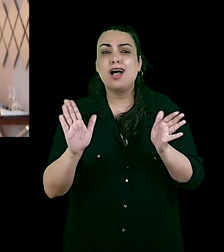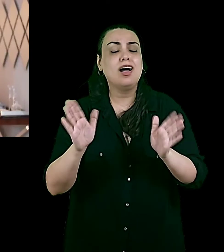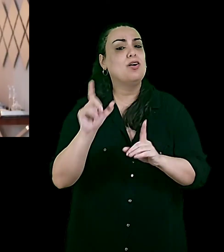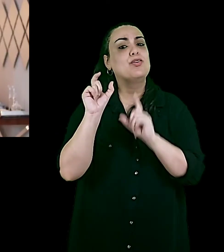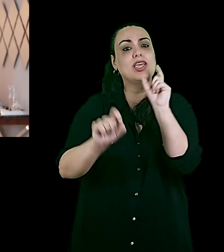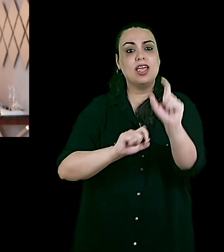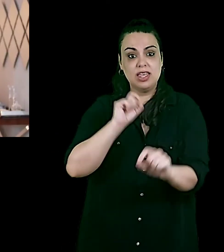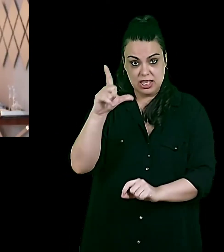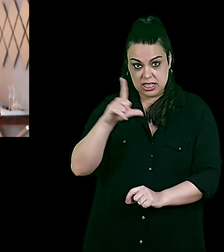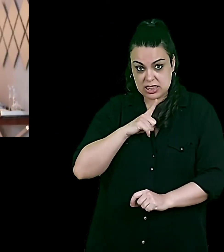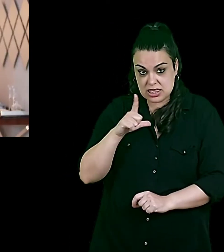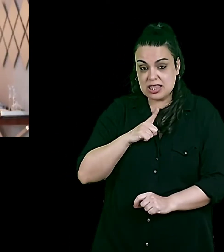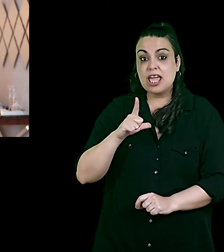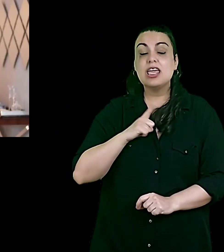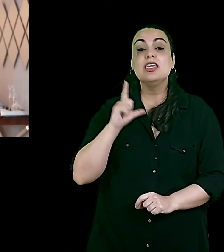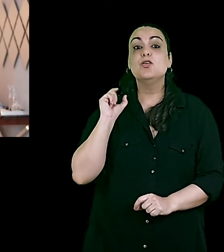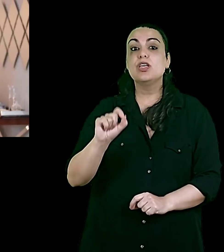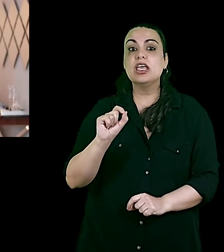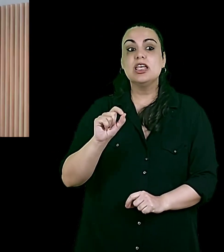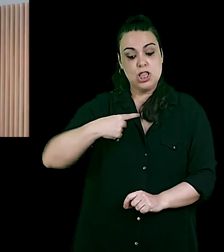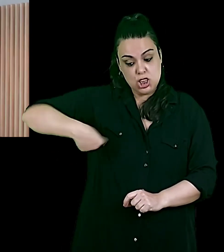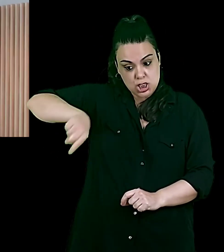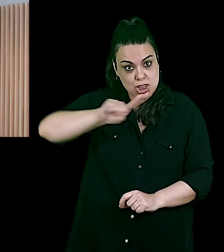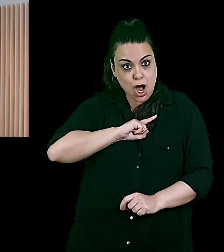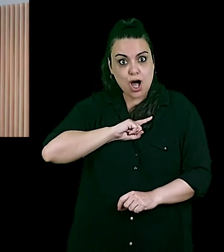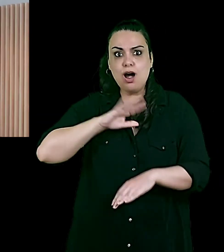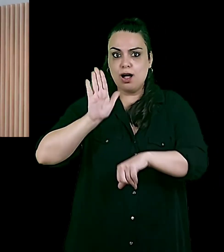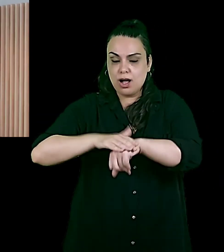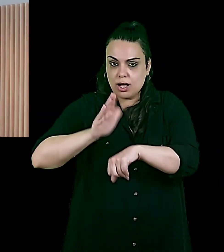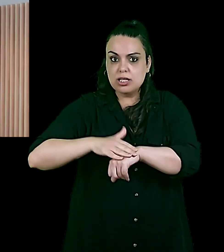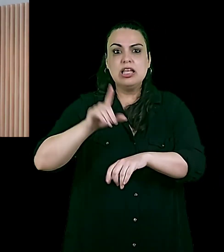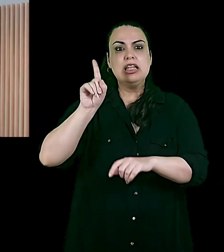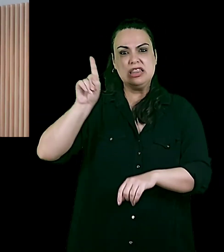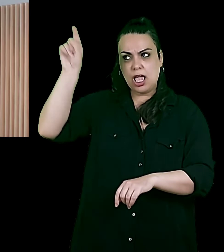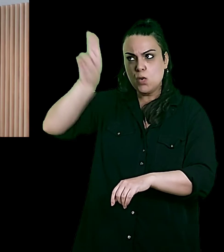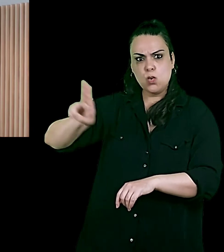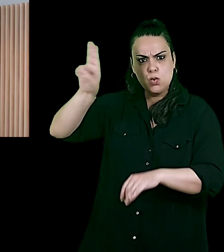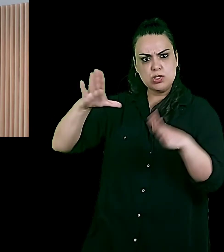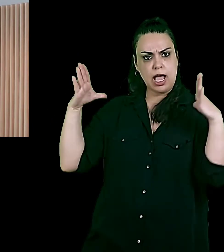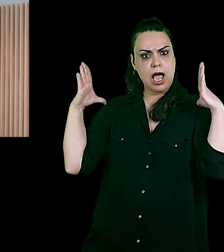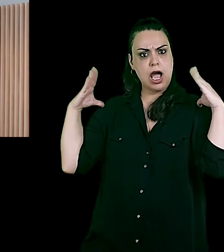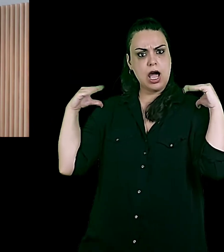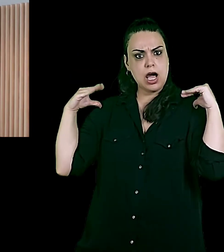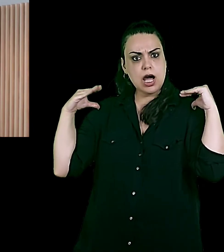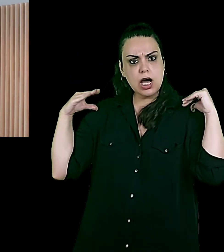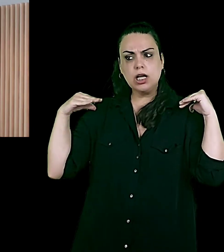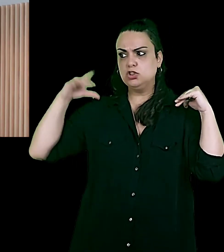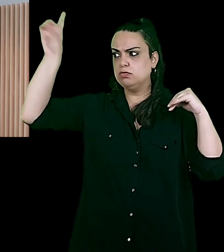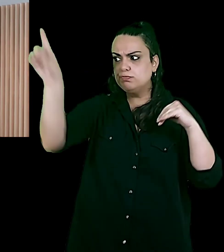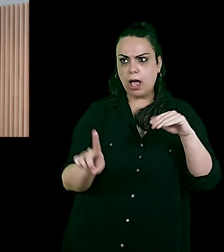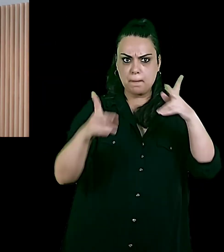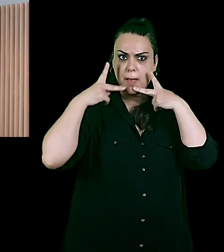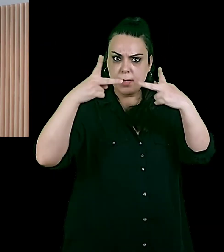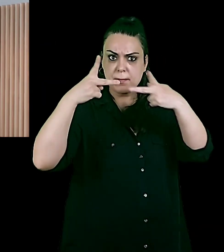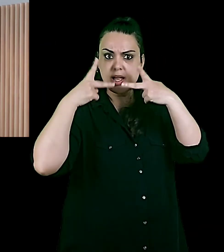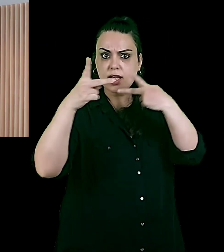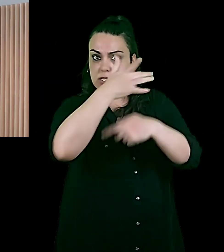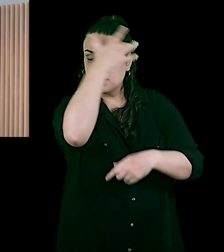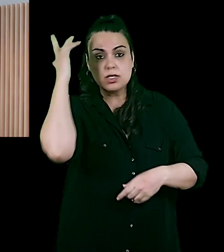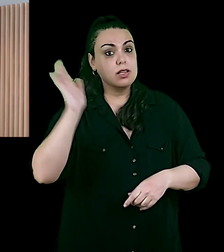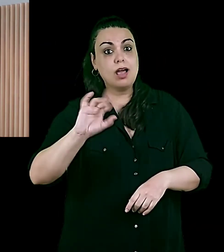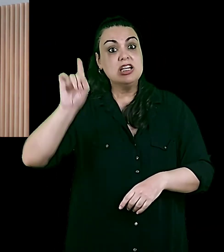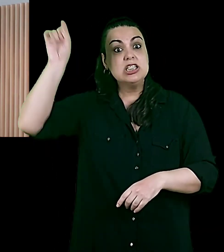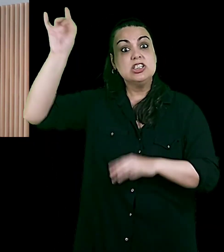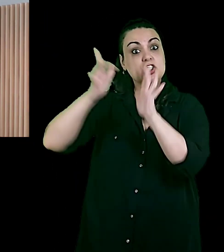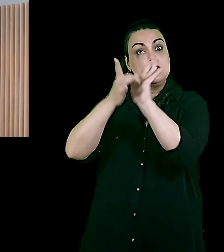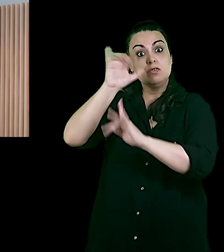está equivocado, porque a intervenção já somos nós mesmos. Deus não usou anjos para trazerem aqui ao mundo e pregarem aos homens. Ele